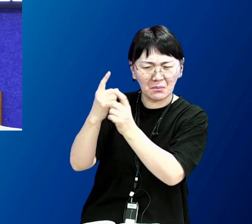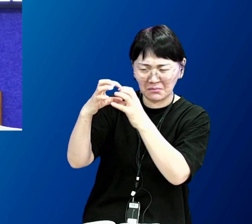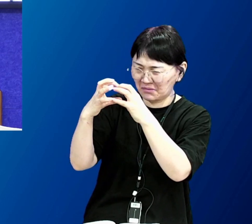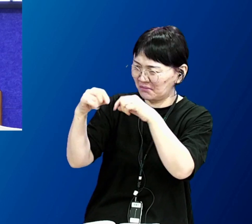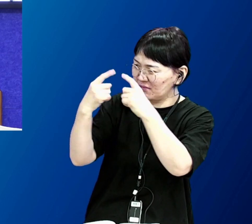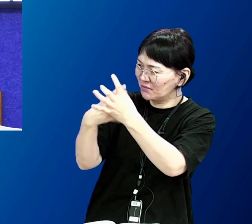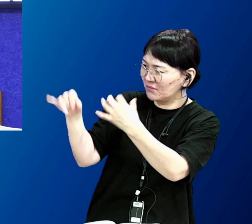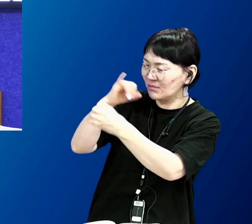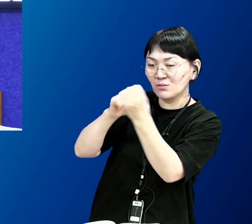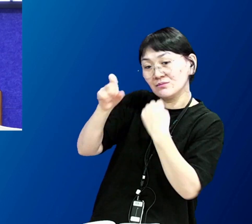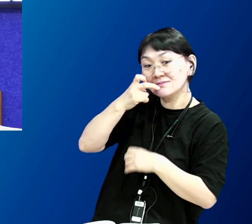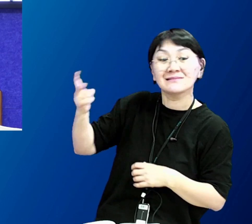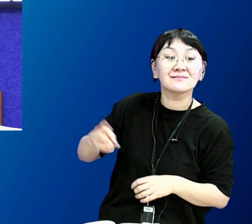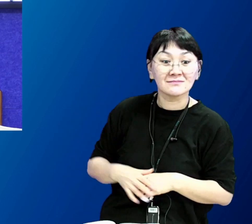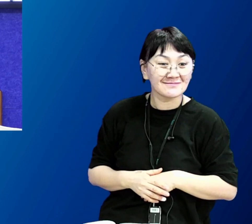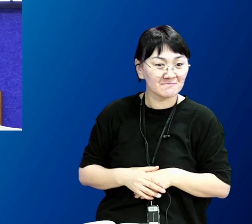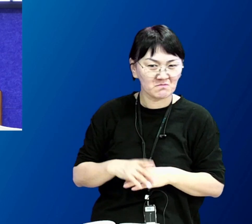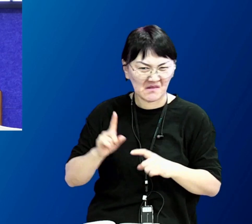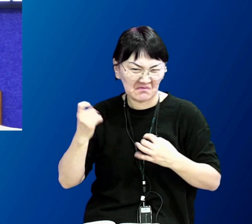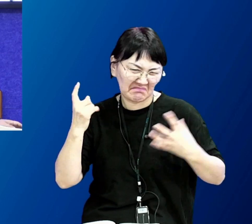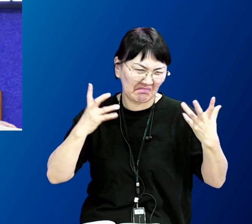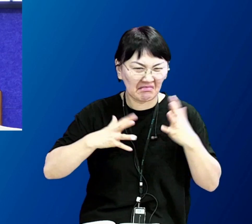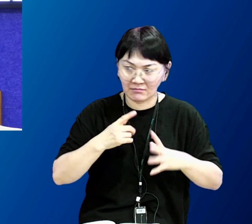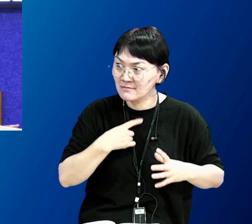вэ? Уур хүрээлэнэ.